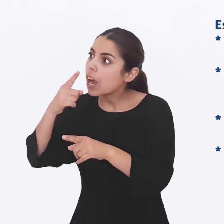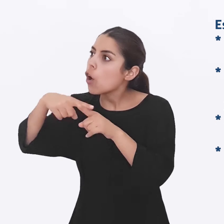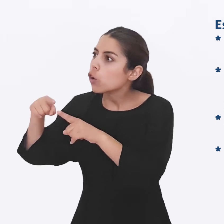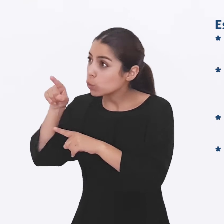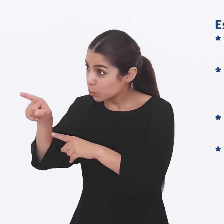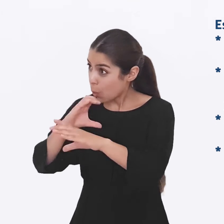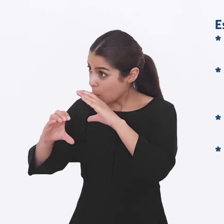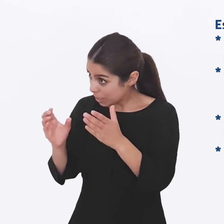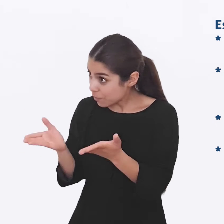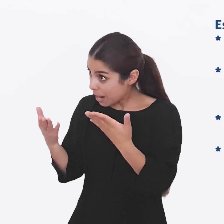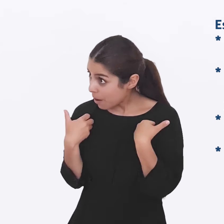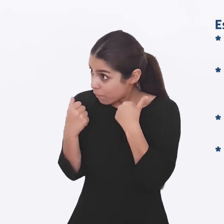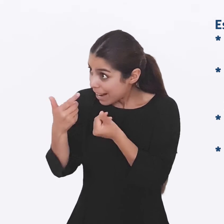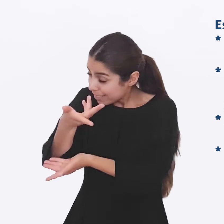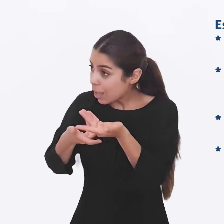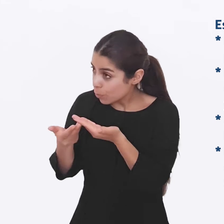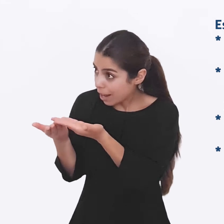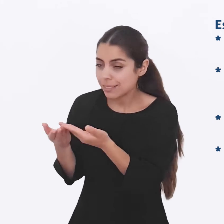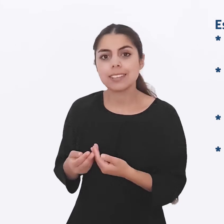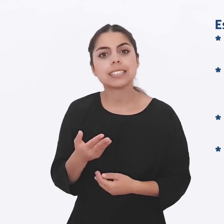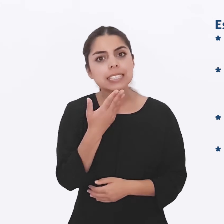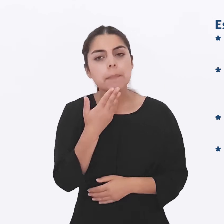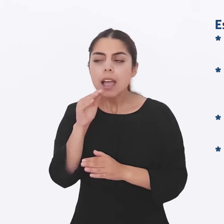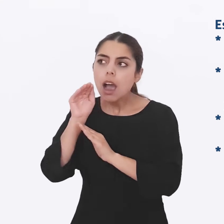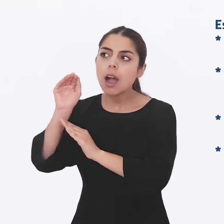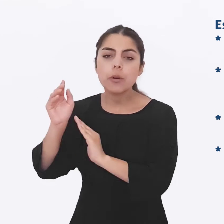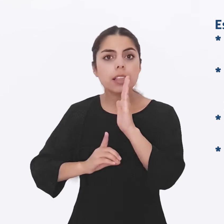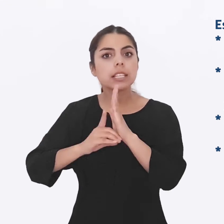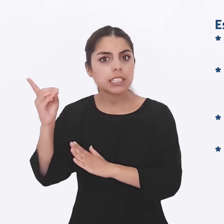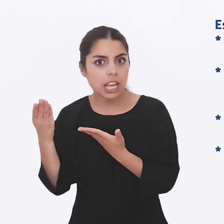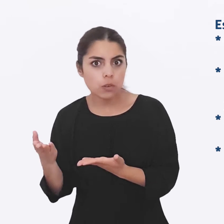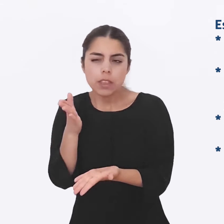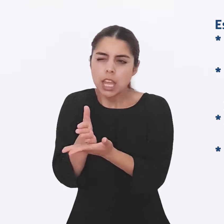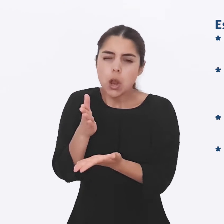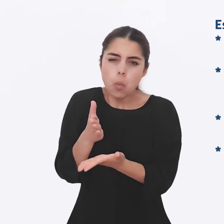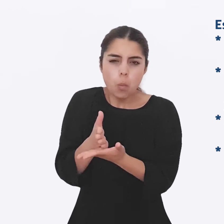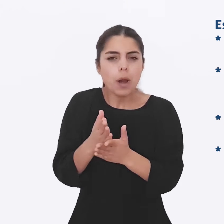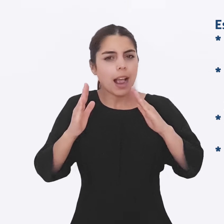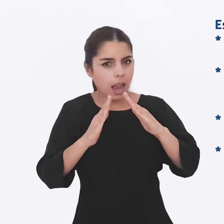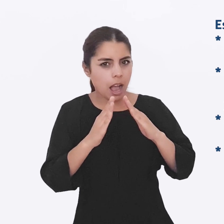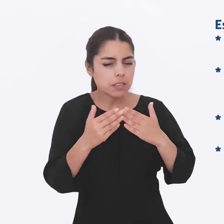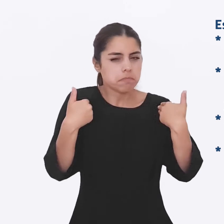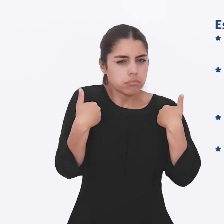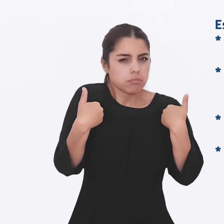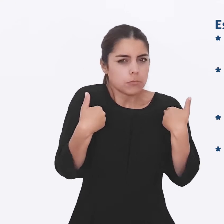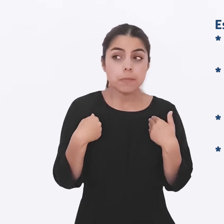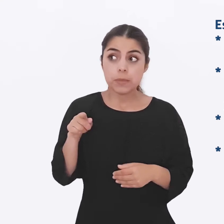la utilización de otros canales de comunicación e interacción. Apoyar el desarrollo de hábitos escolares en el hogar, considerando